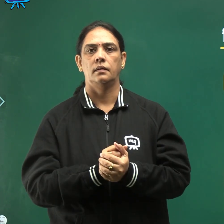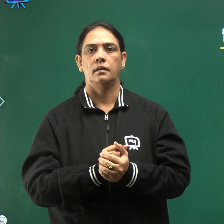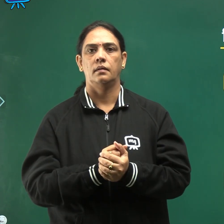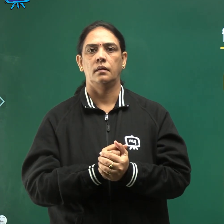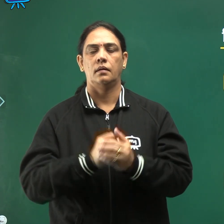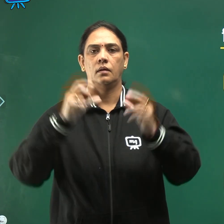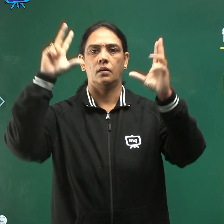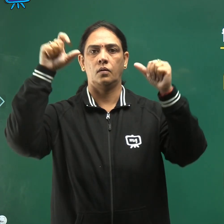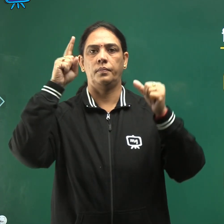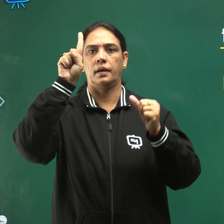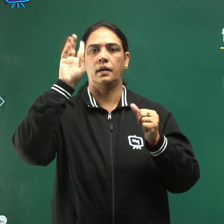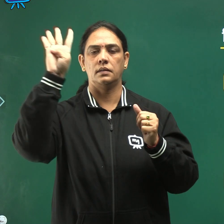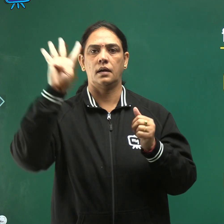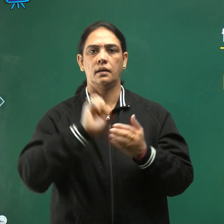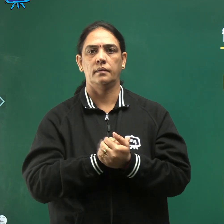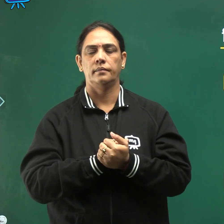अध्याय 14